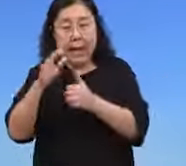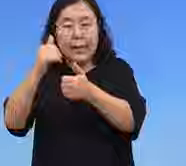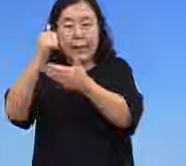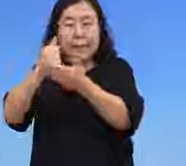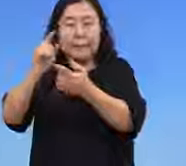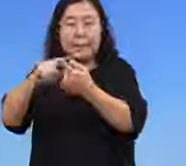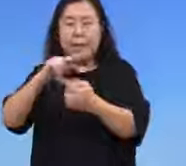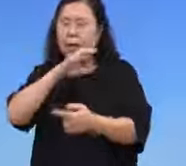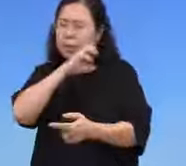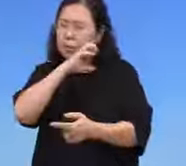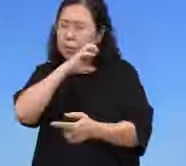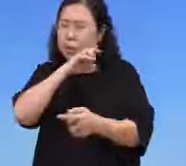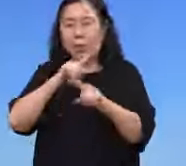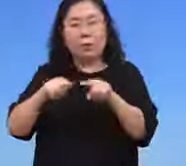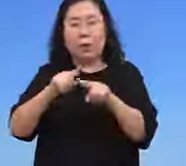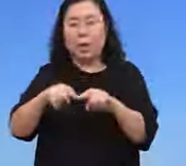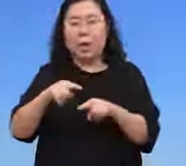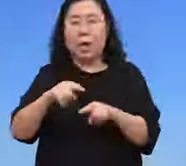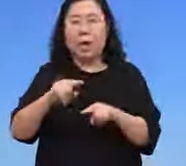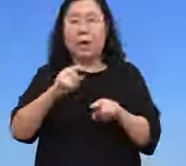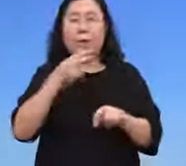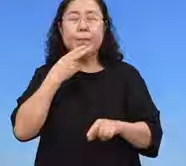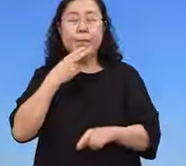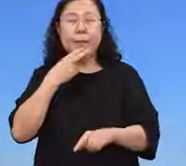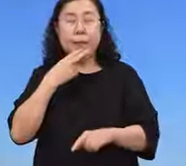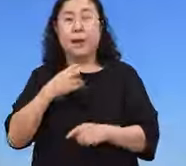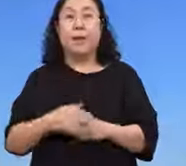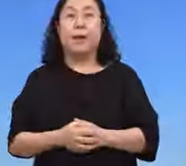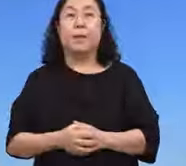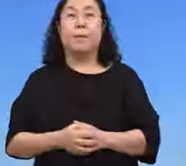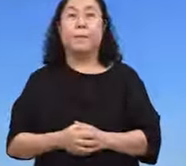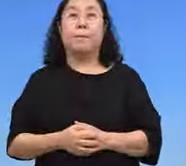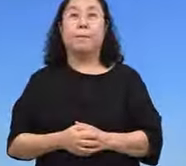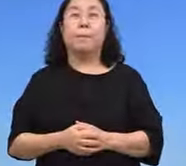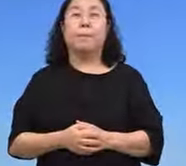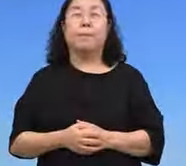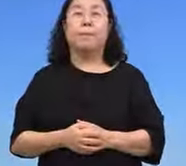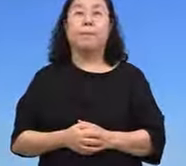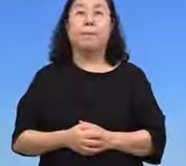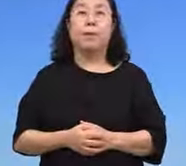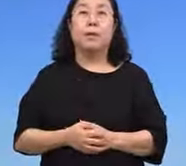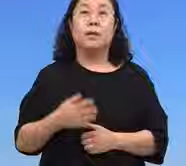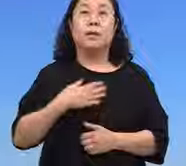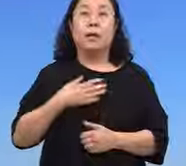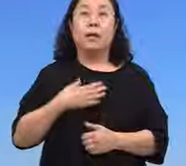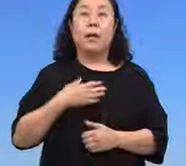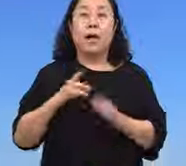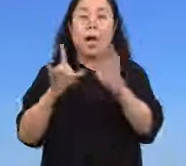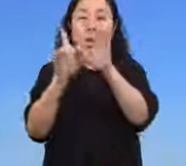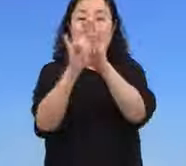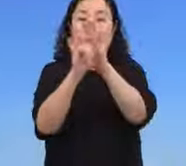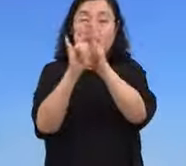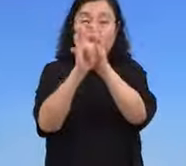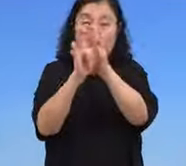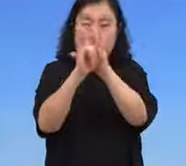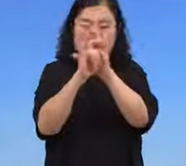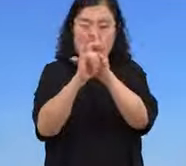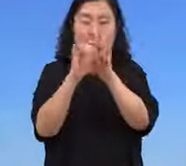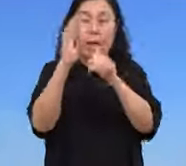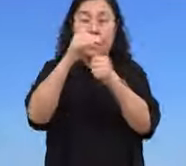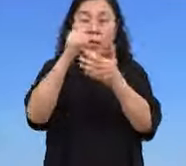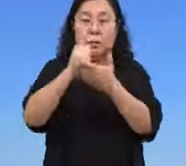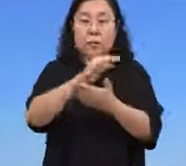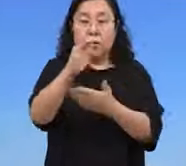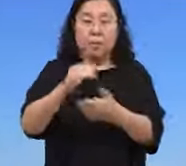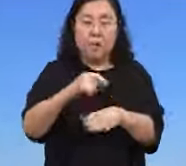그래서 여러분, 제가 요즘 계속 강조하고 있는 중심 문구가 있잖아요. 코로나19는 하나님께서 우리 민낯을